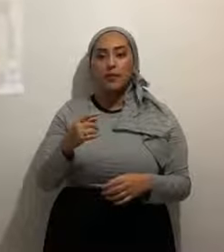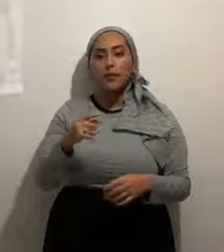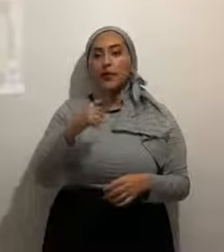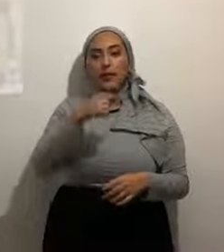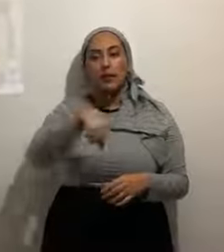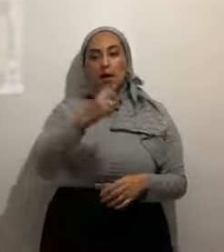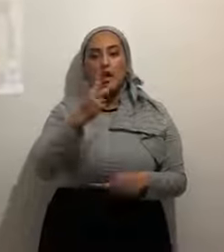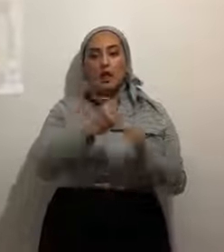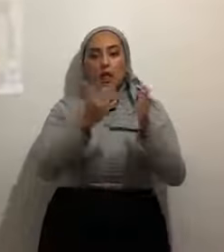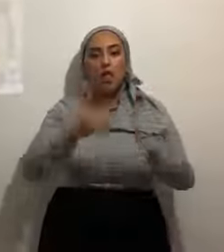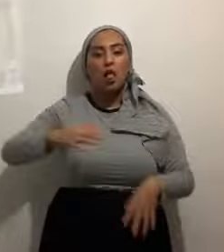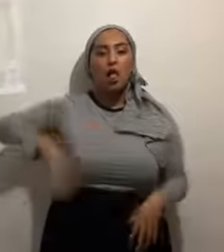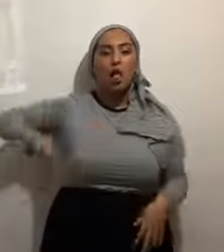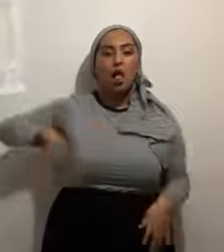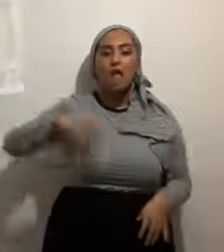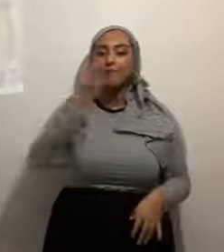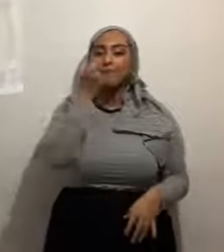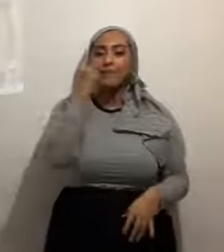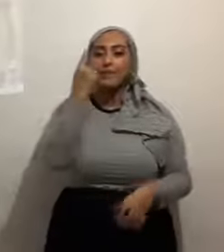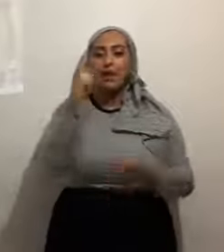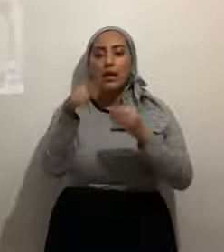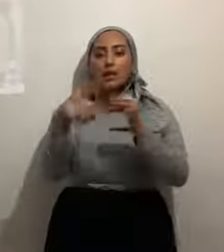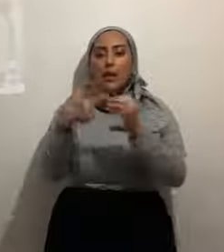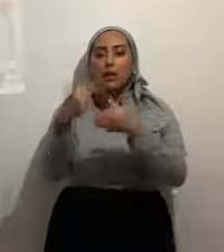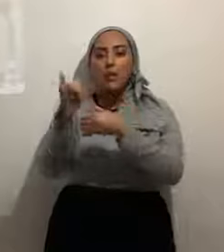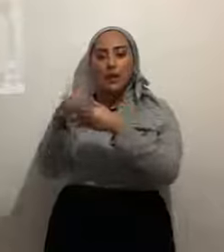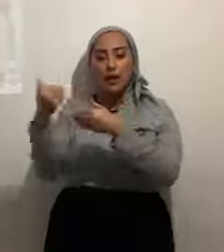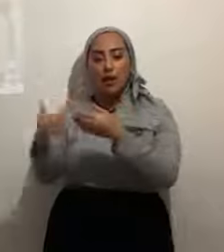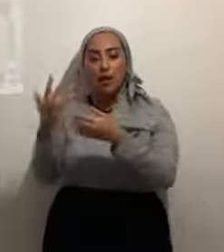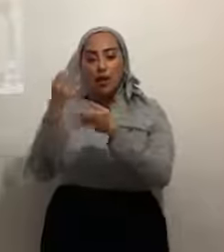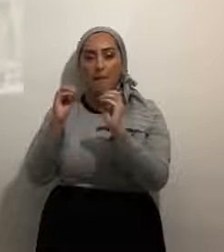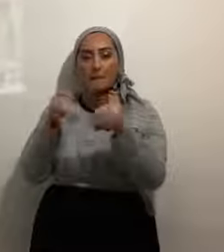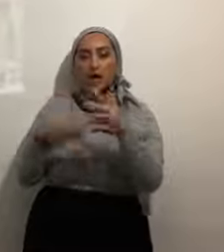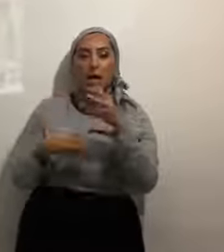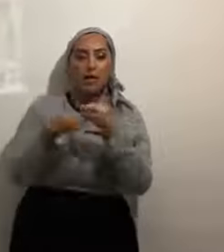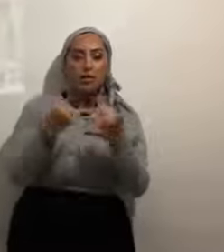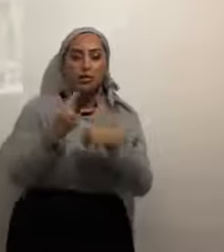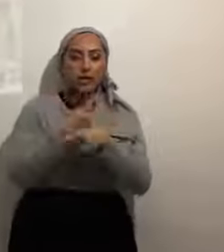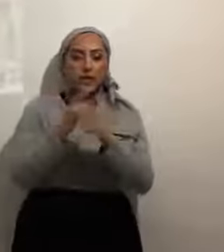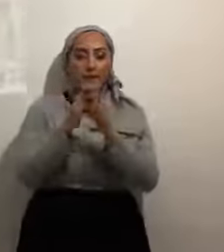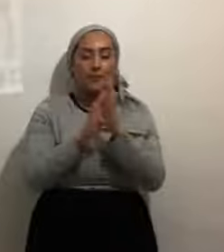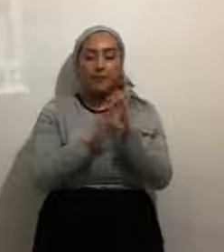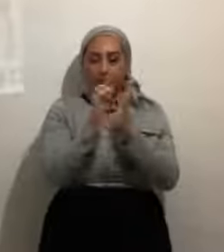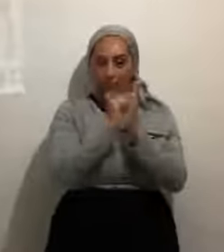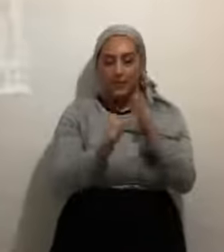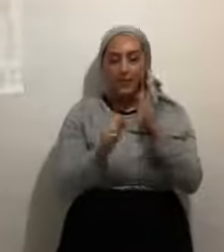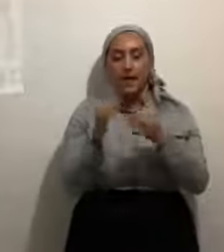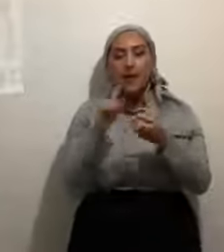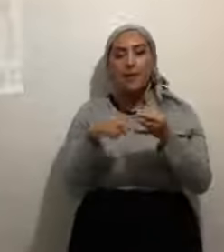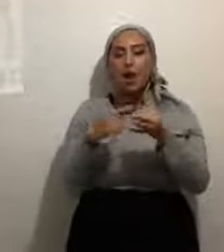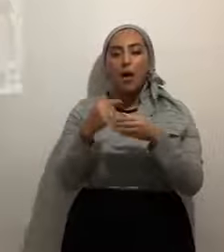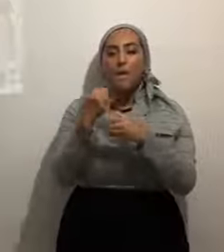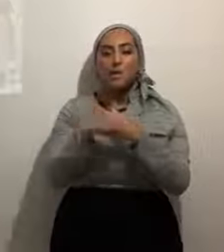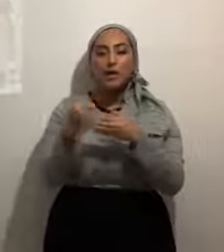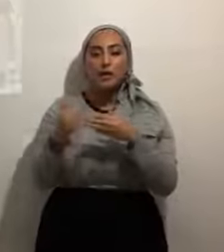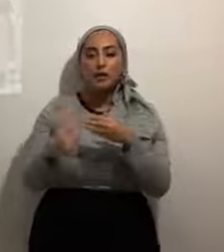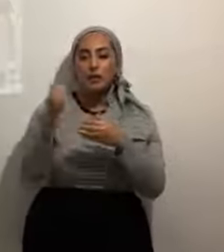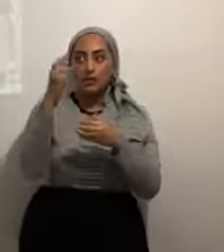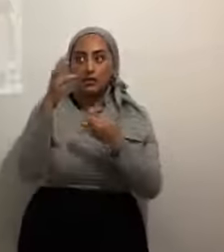entendido lo de los panes. Por eso quise poner también estas citas. Panes. Yahshua es protector